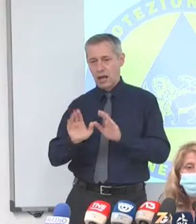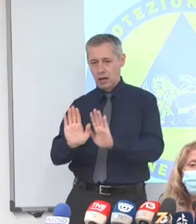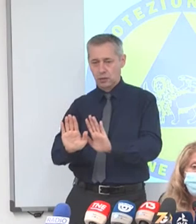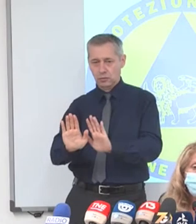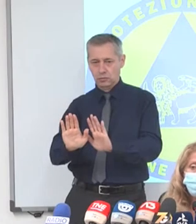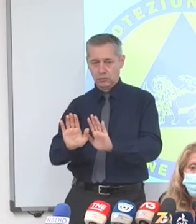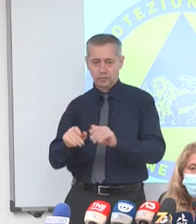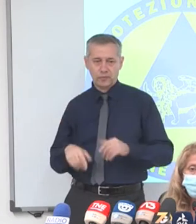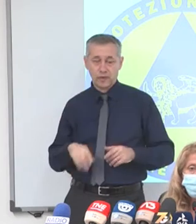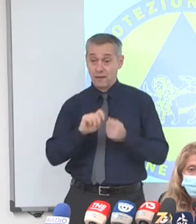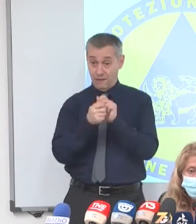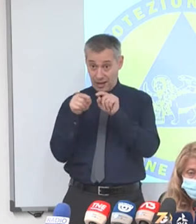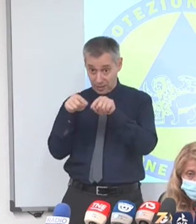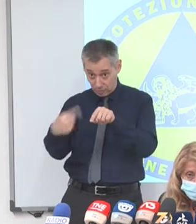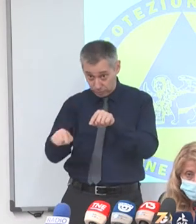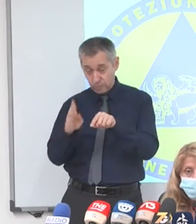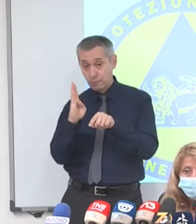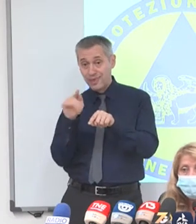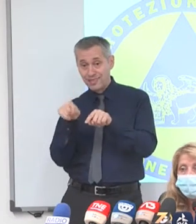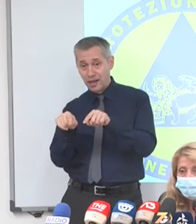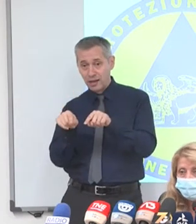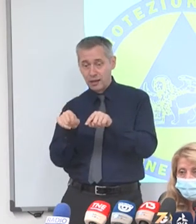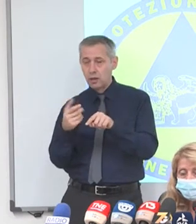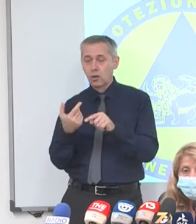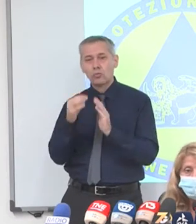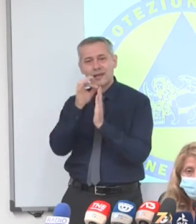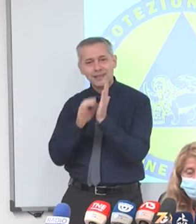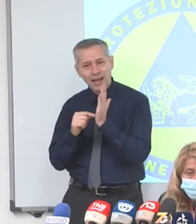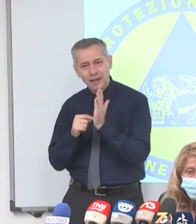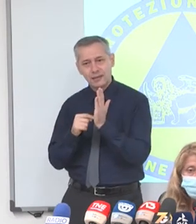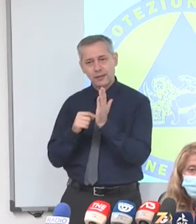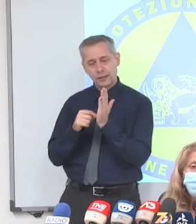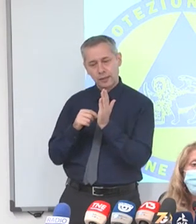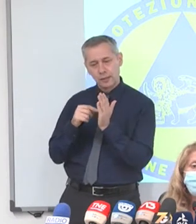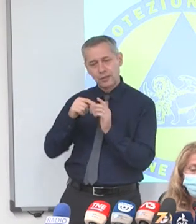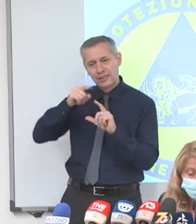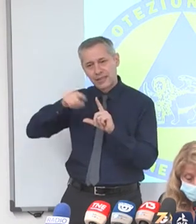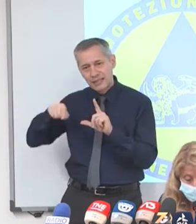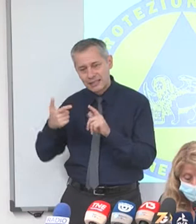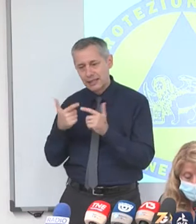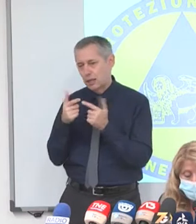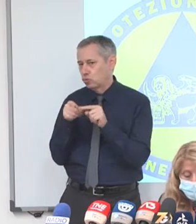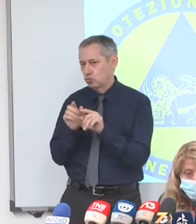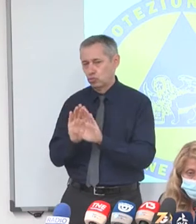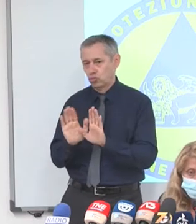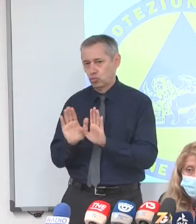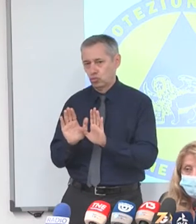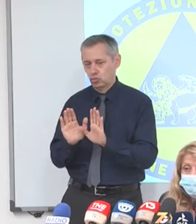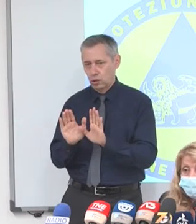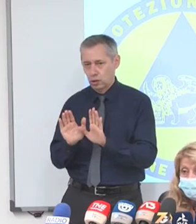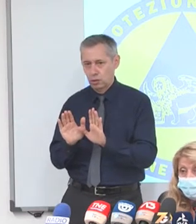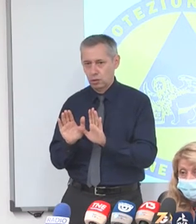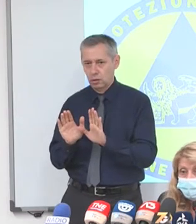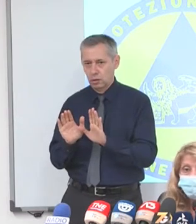su questa variante non abbiamo ancora molti dati relativi a quella che può essere diciamo la